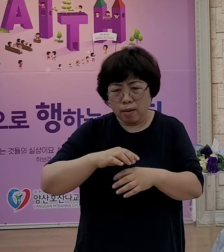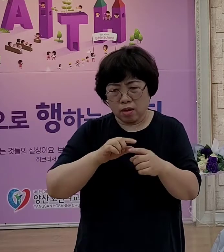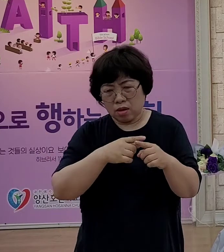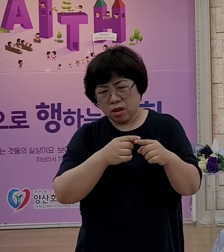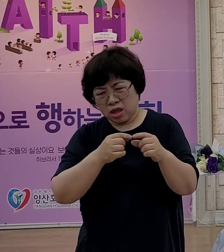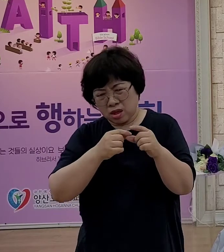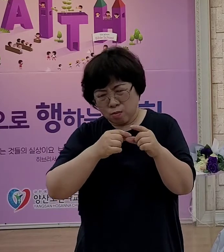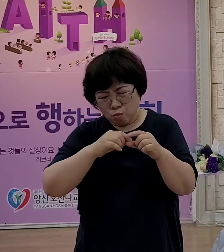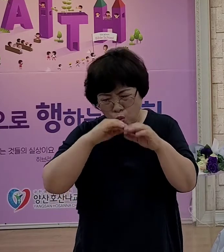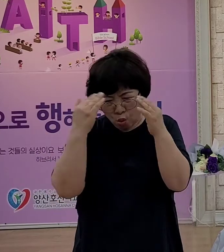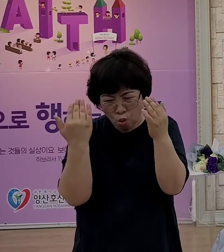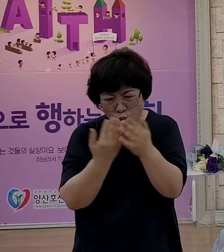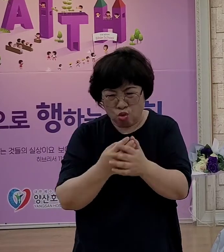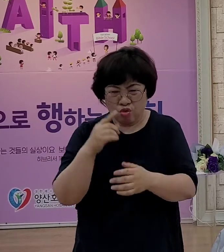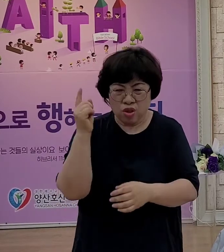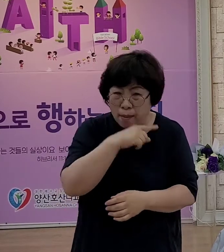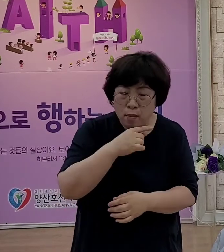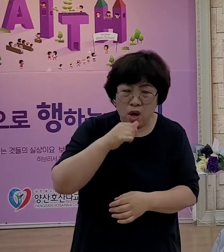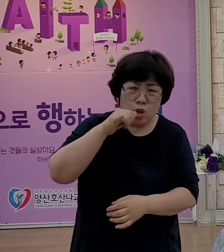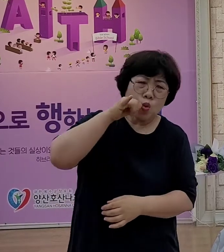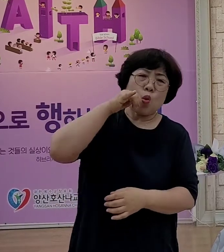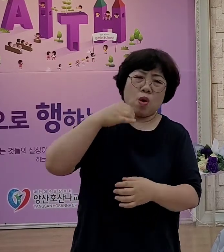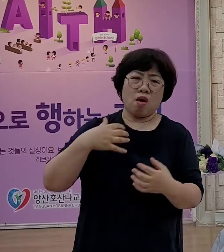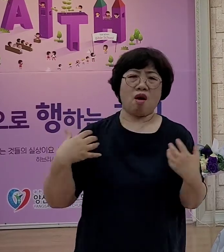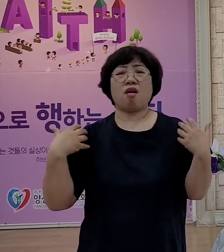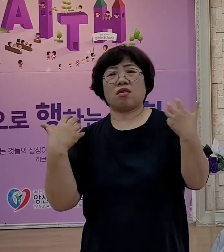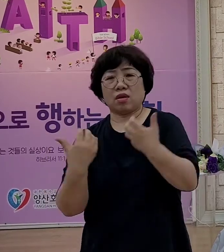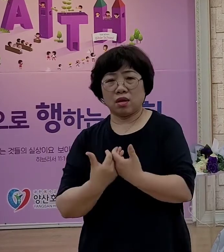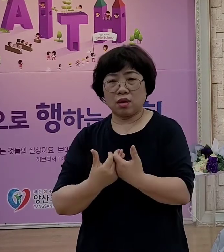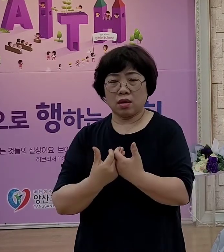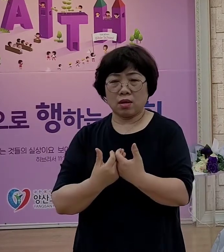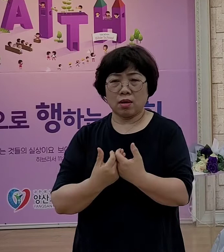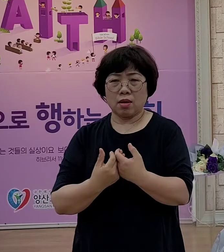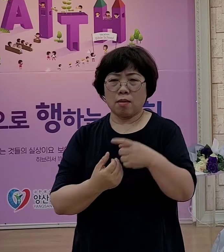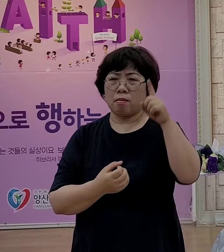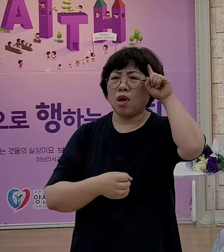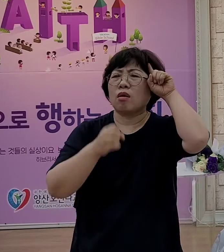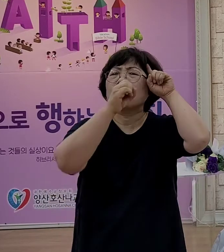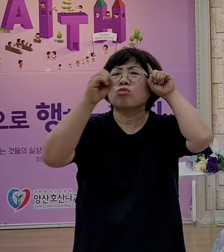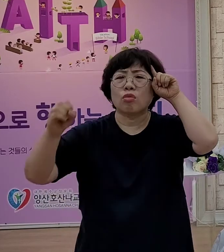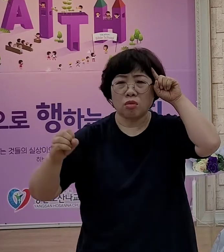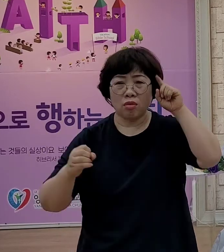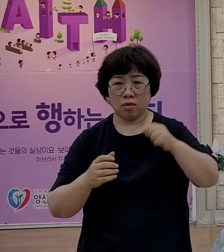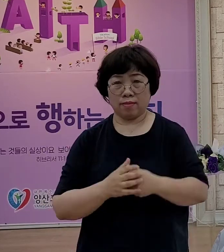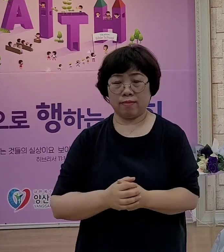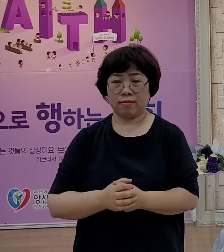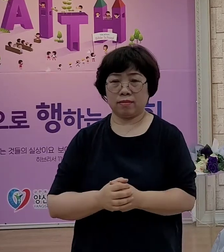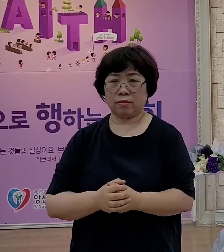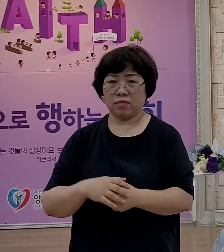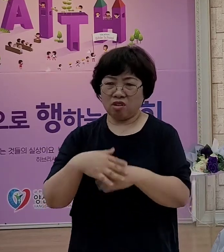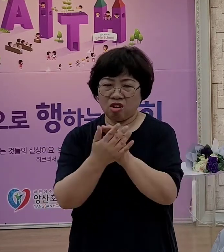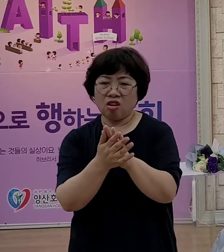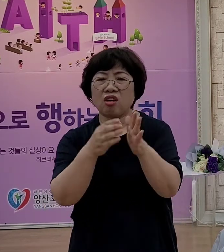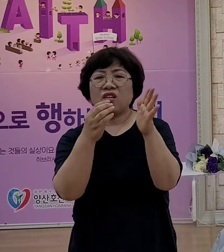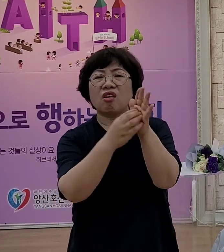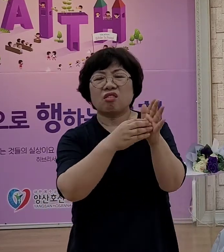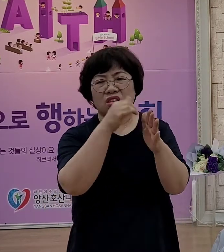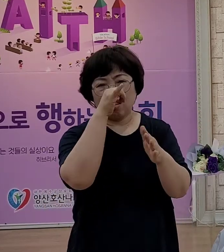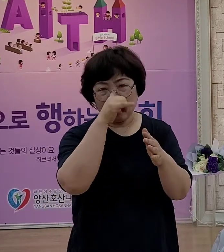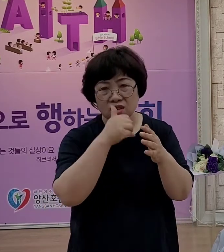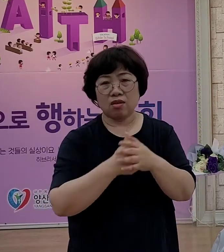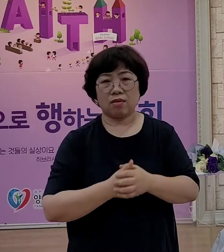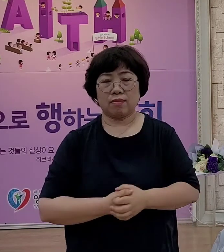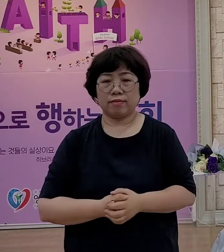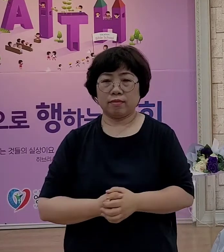말은 악이고 독이 가득한 것이 거의 백발백중이다 라는 것을 성경이 가르쳐주고